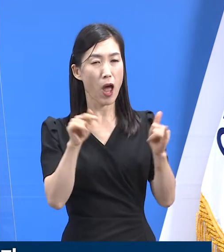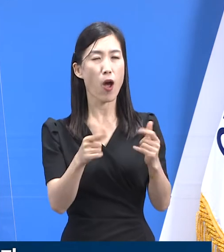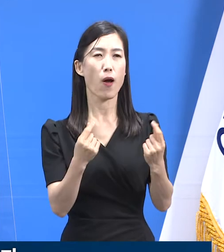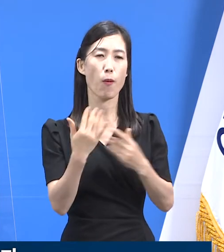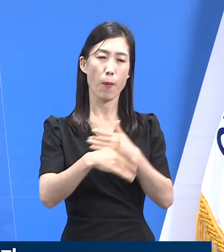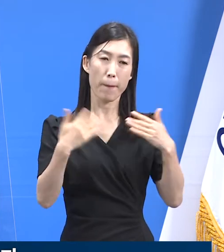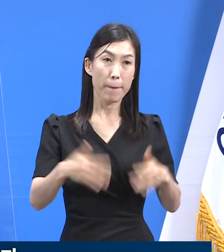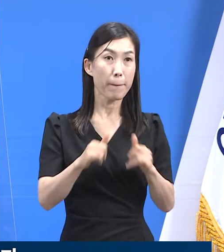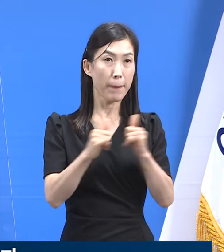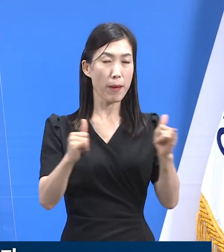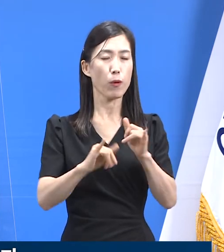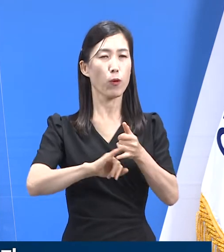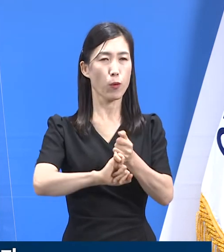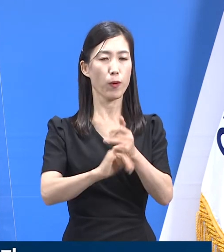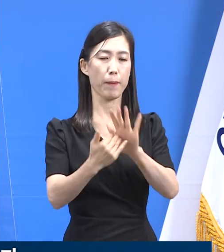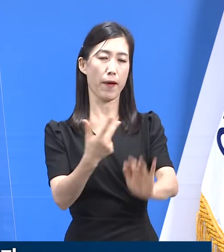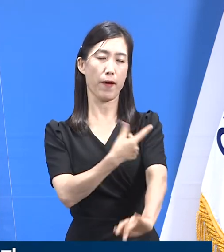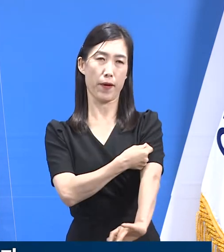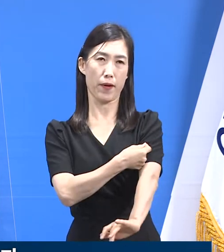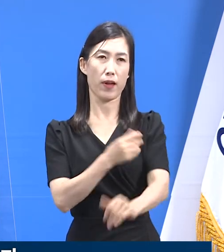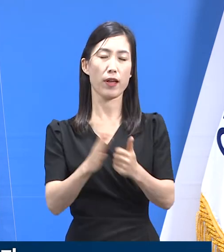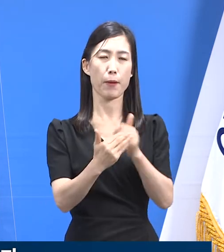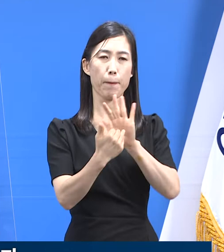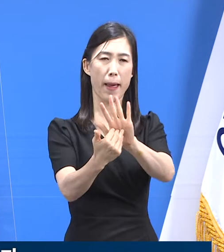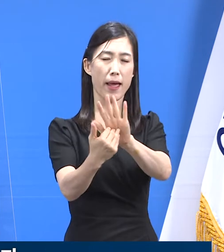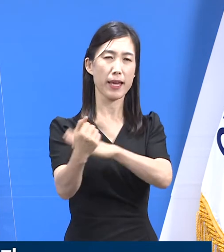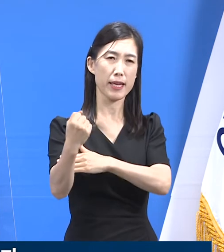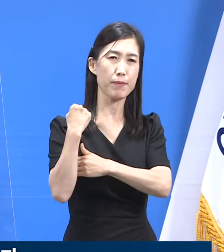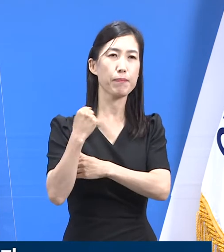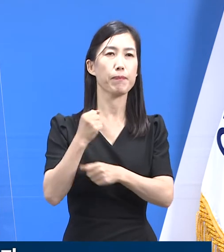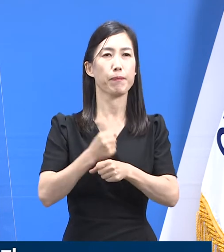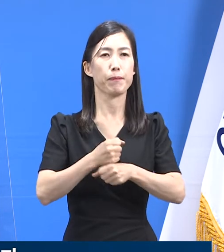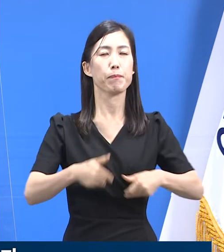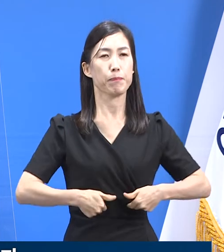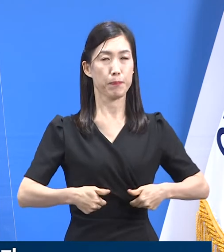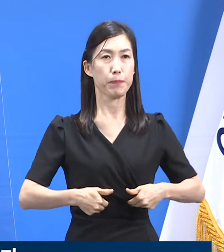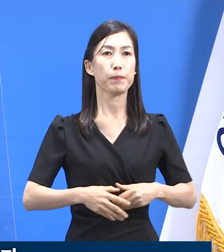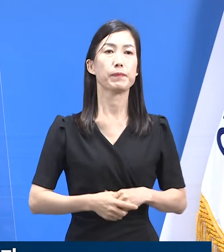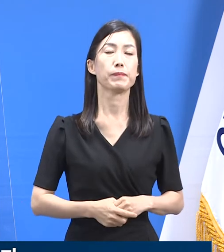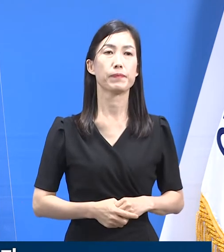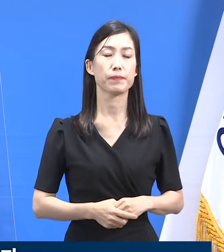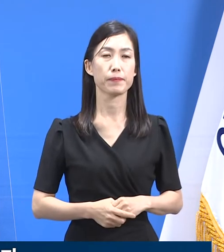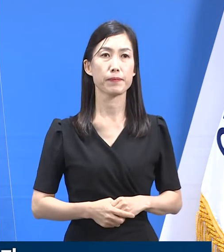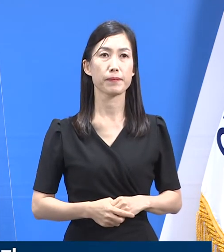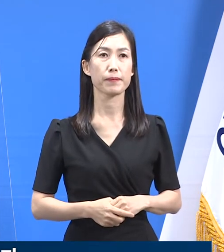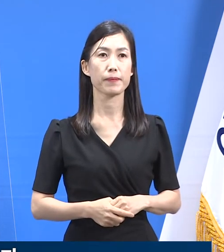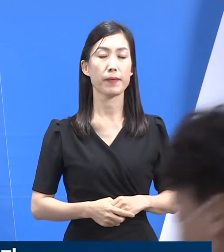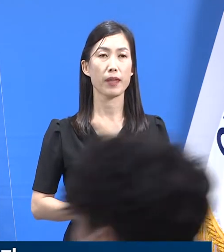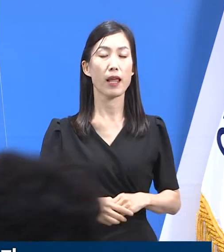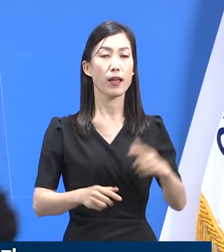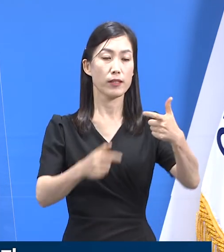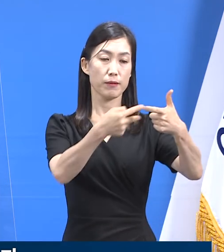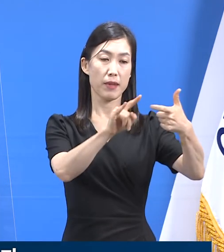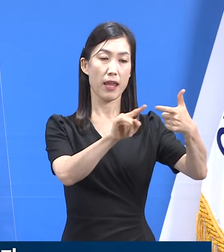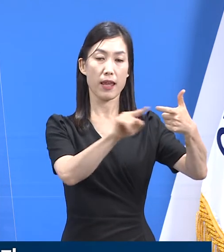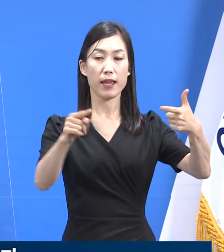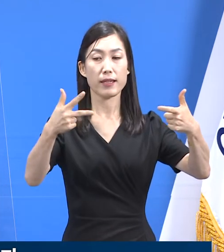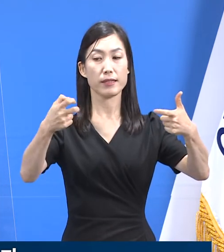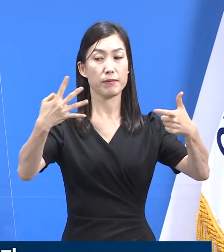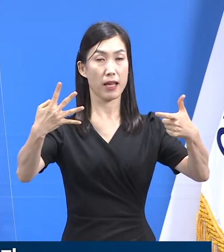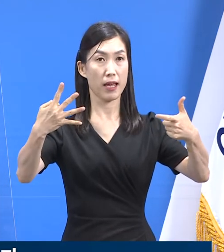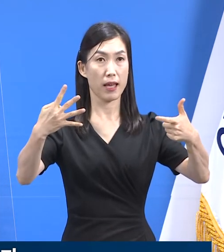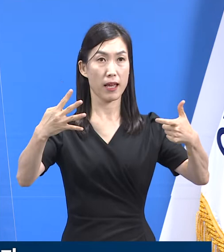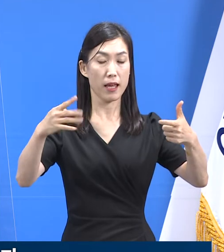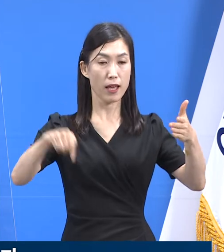경우에는 백신 접종을 통해 면역력을 높이는 것이 가장 안전한 방법이라 할수 있습니다. 60세에서 74세 도민